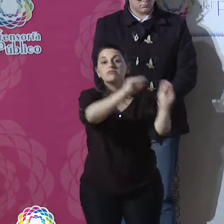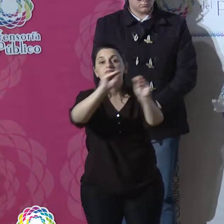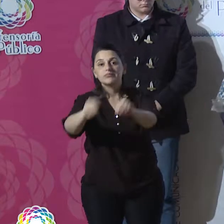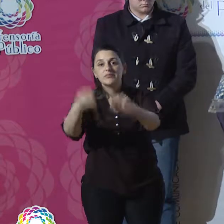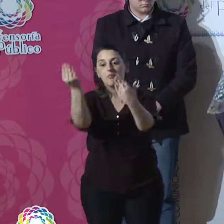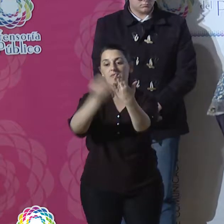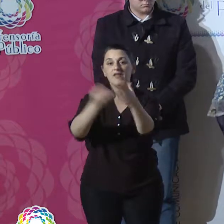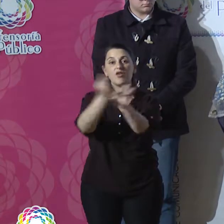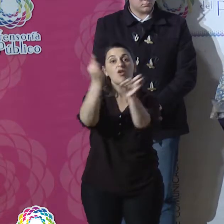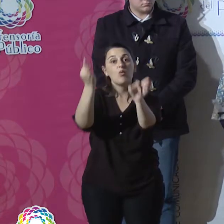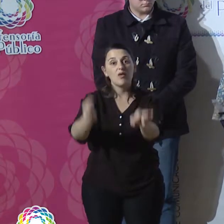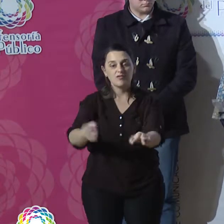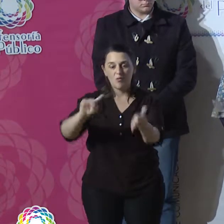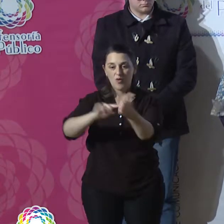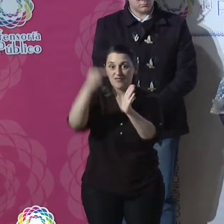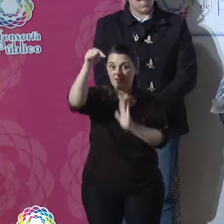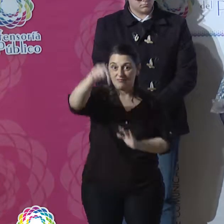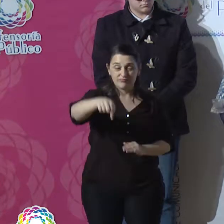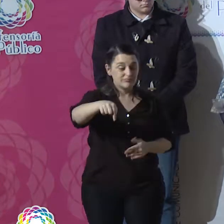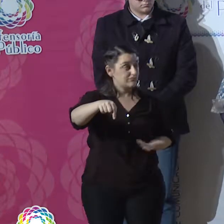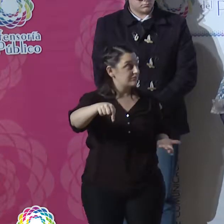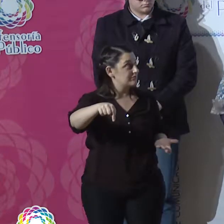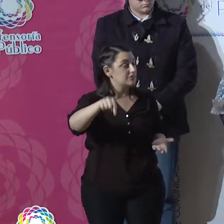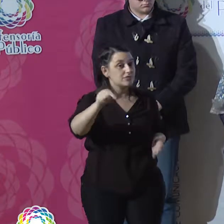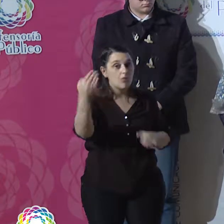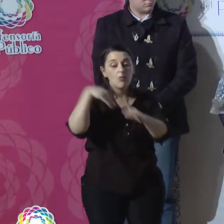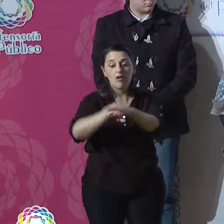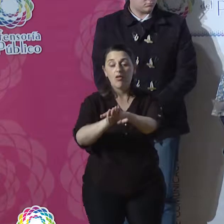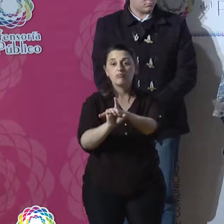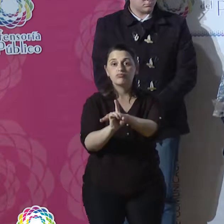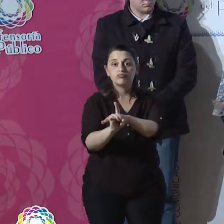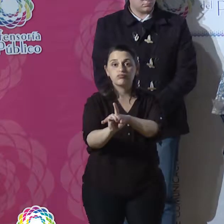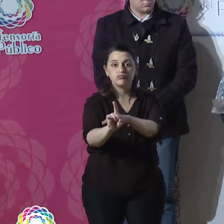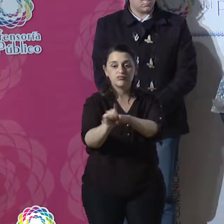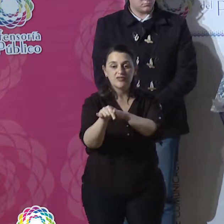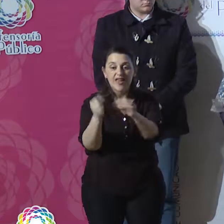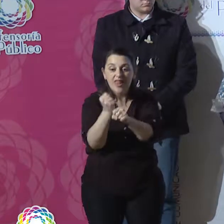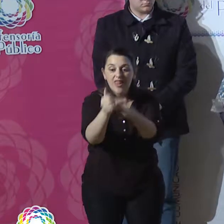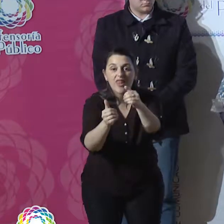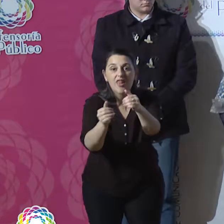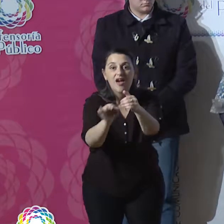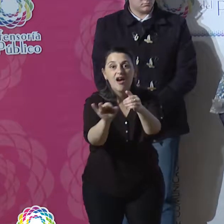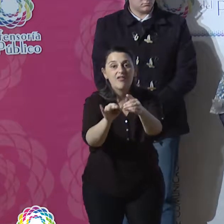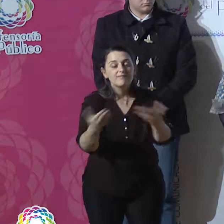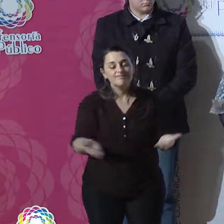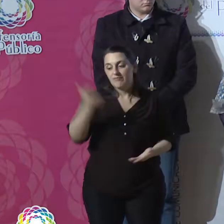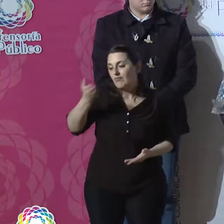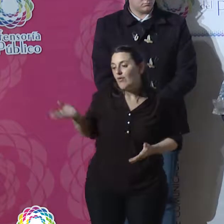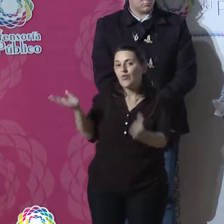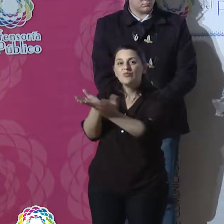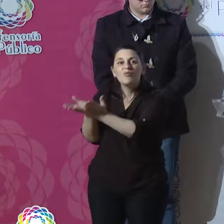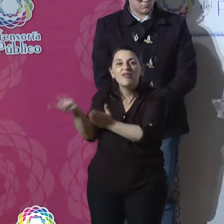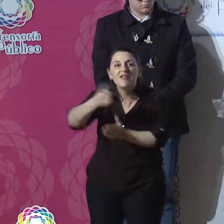de educación del gobierno de la ciudad de buenos aires- archivado y no se le ha dado cauce y bueno los chicos continúan sin poder